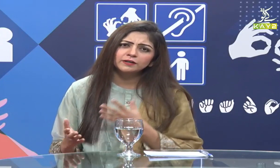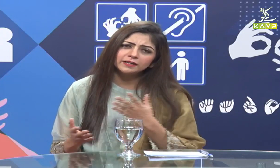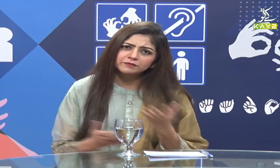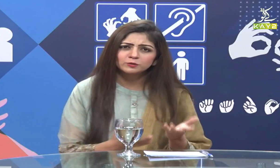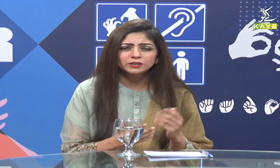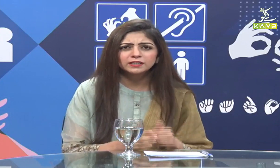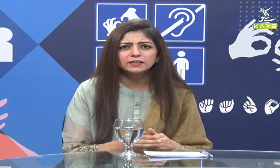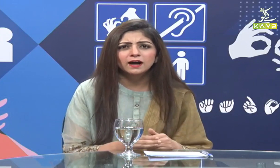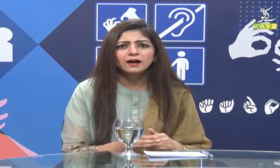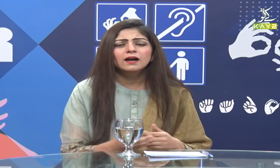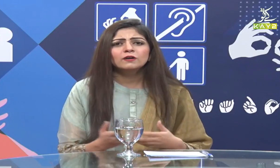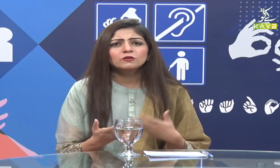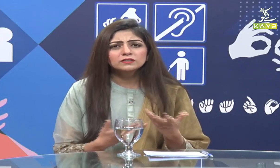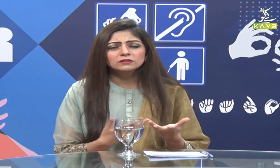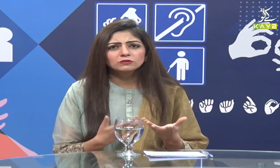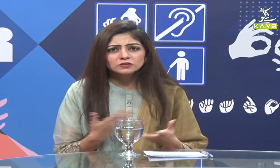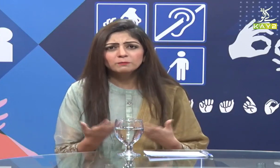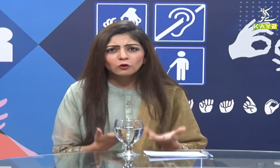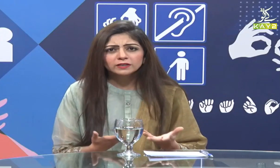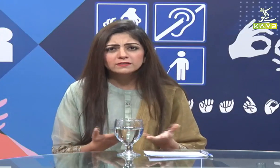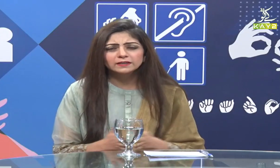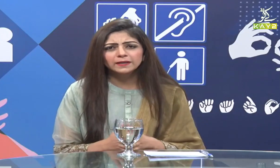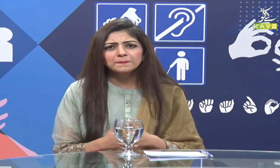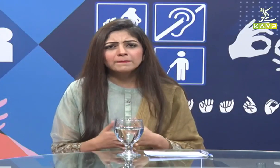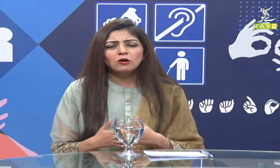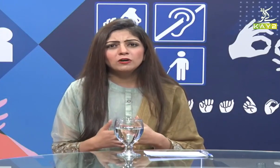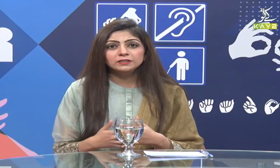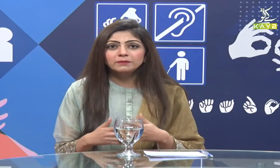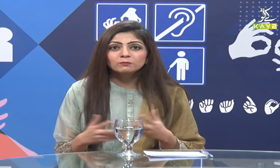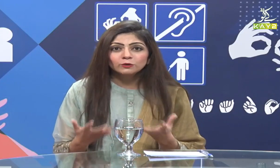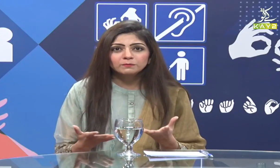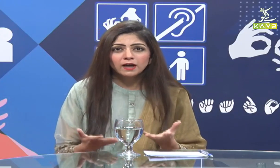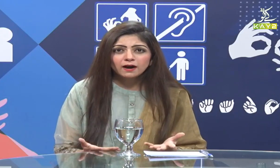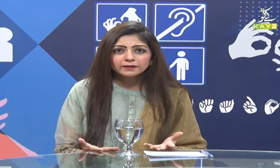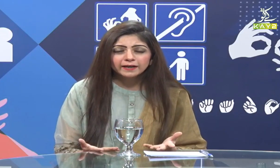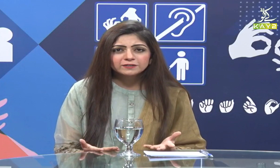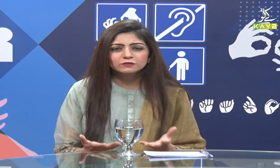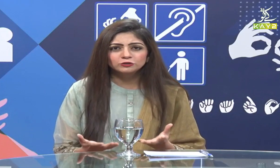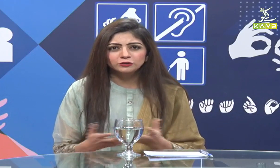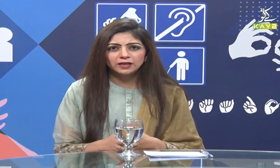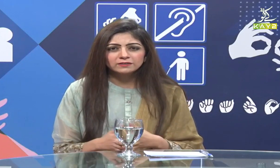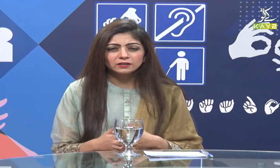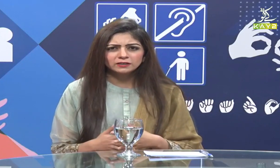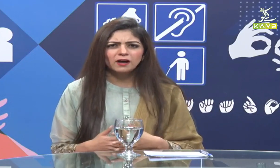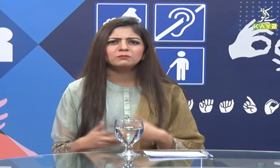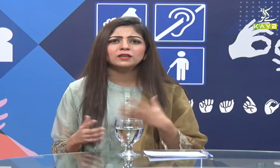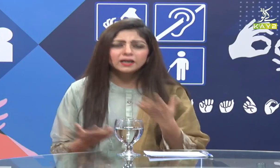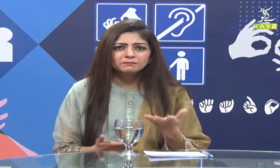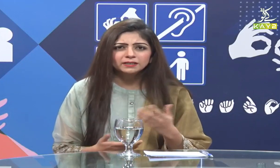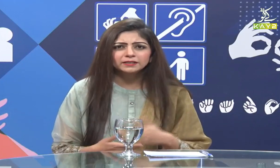डेफ़ कम्युनिटी को सपोर्ट कर सके। और ये भी एक बहुत बड़ा आर्ट है जिसको यूटिलाइज़ करके आप 9 मिलियन